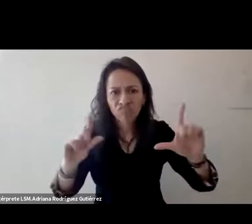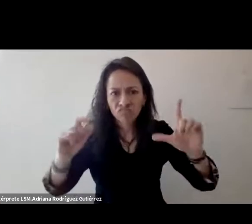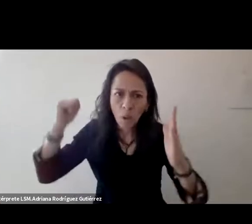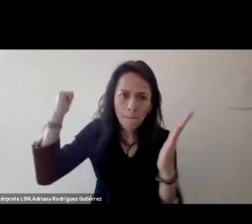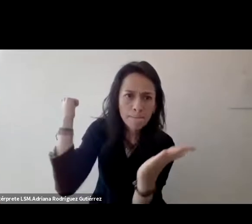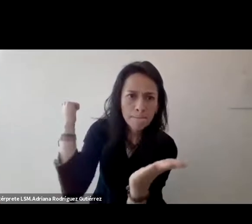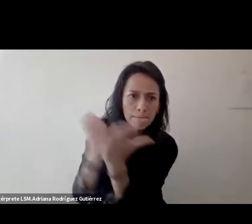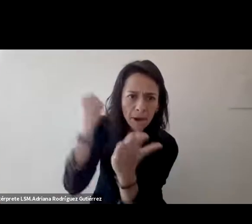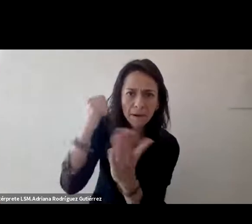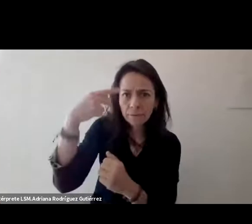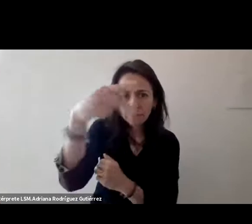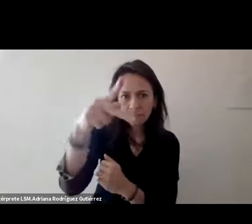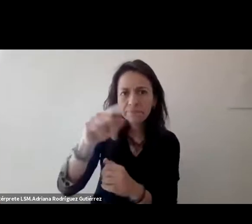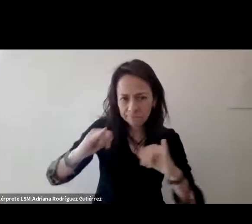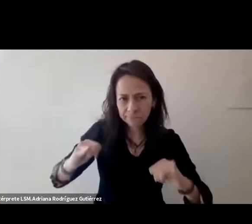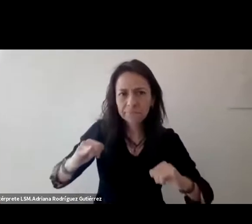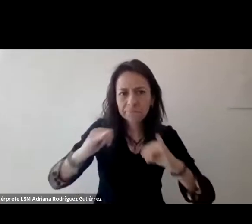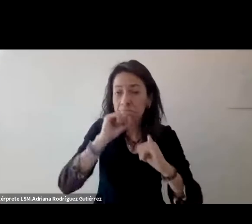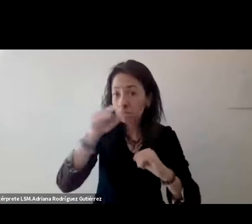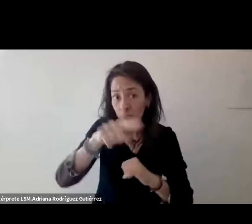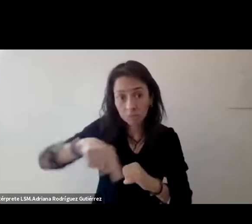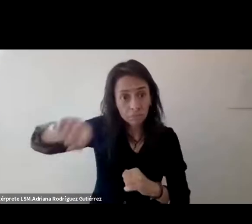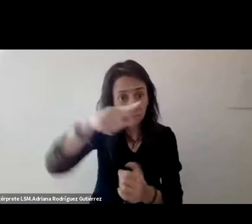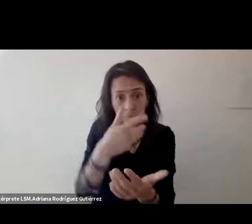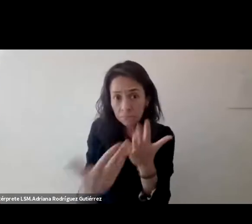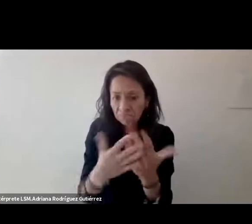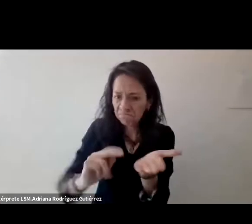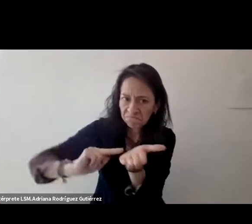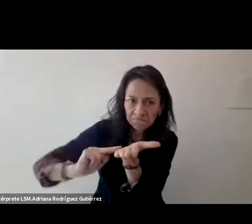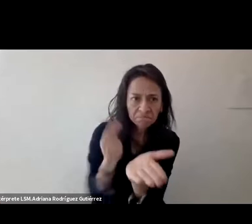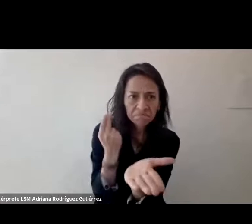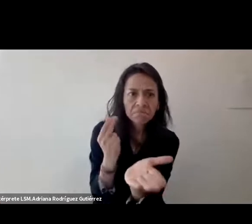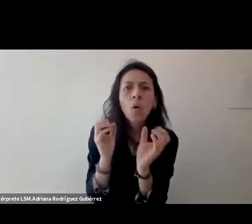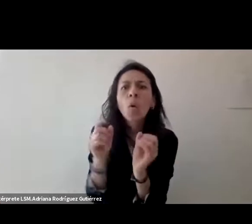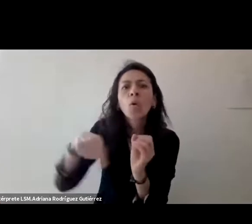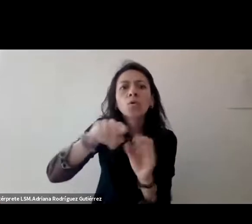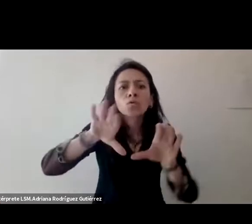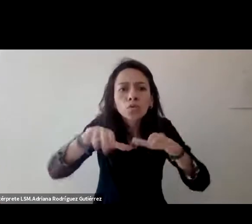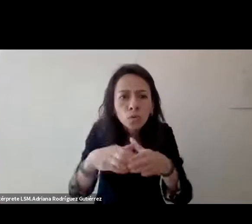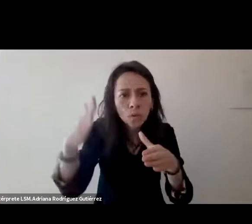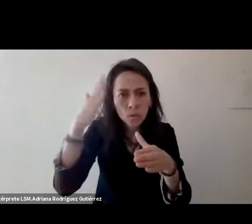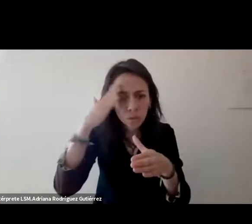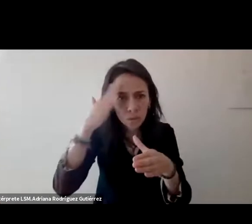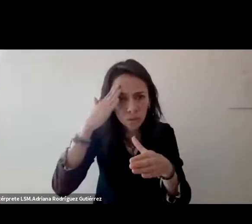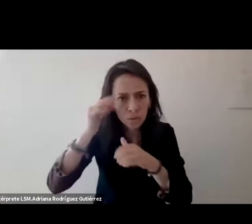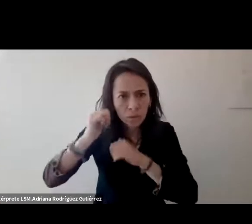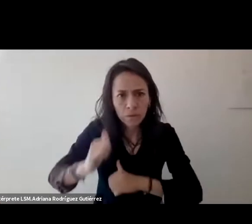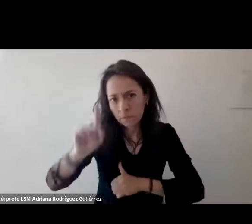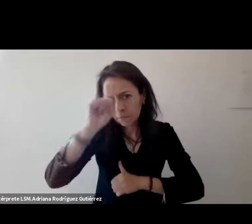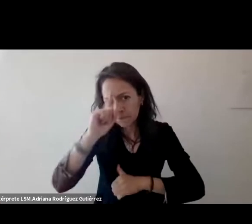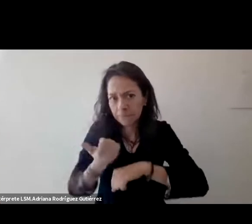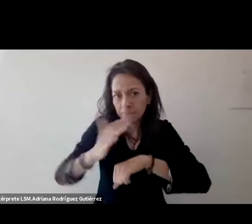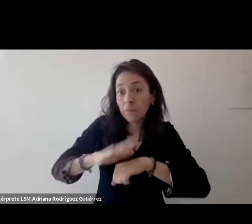pueden firmarlo ustedes directamente, su consejo de administración, su patronato, para que puedan ahí hacerlo